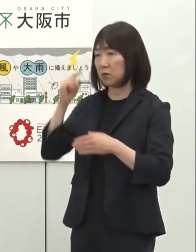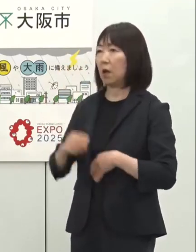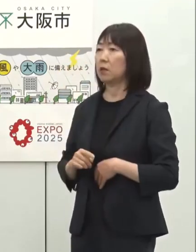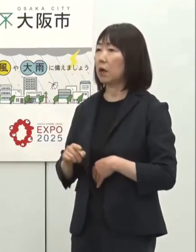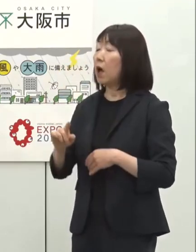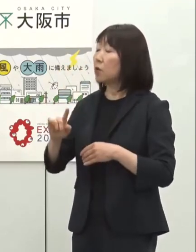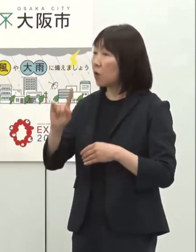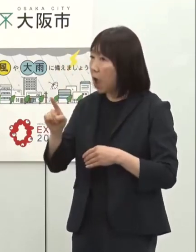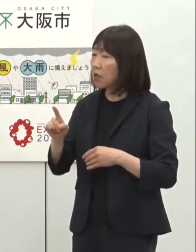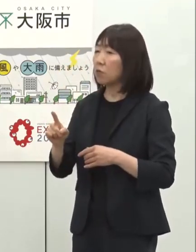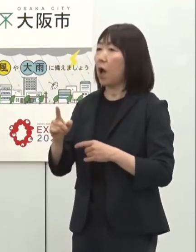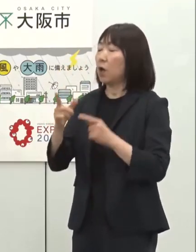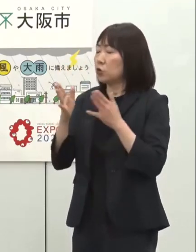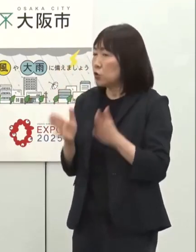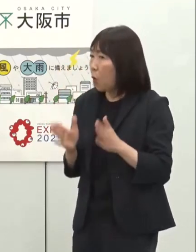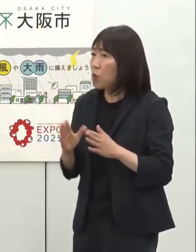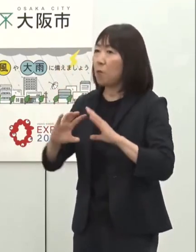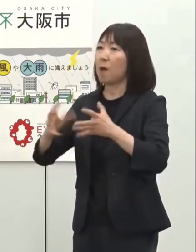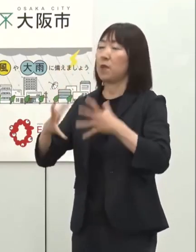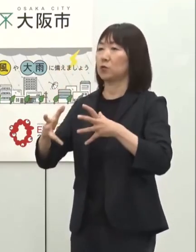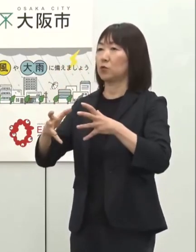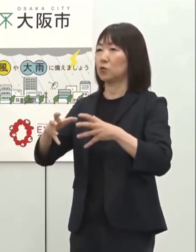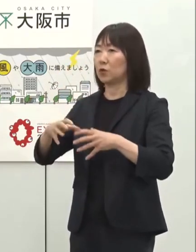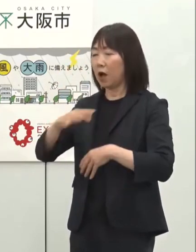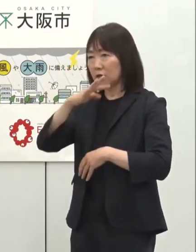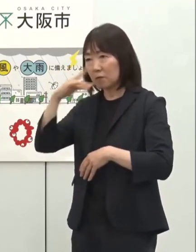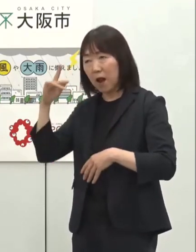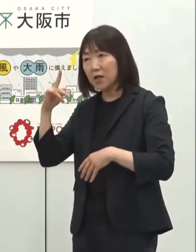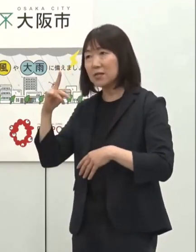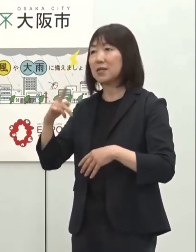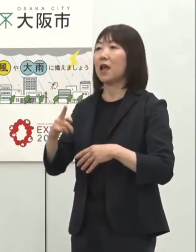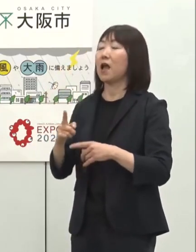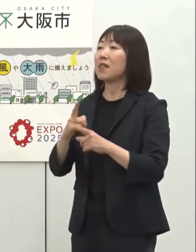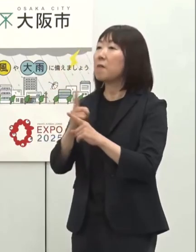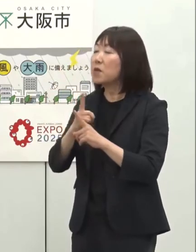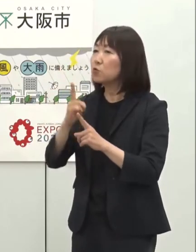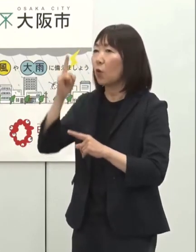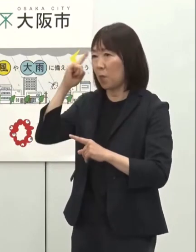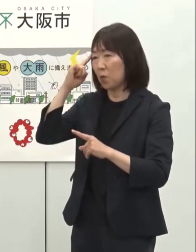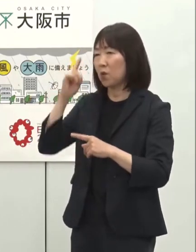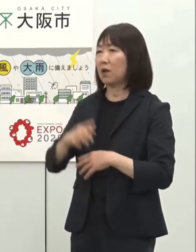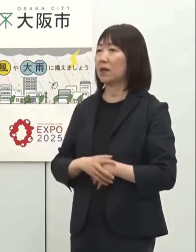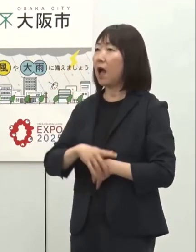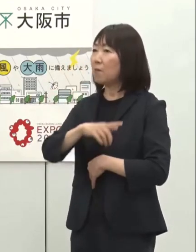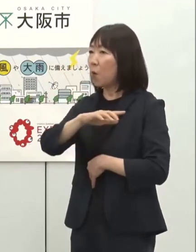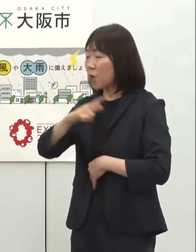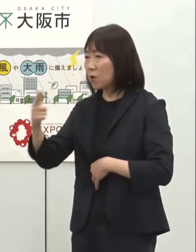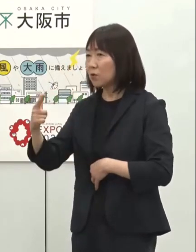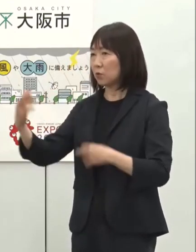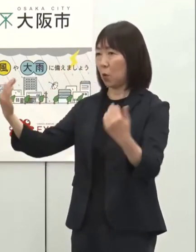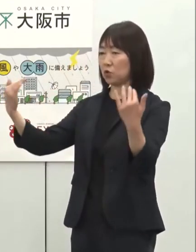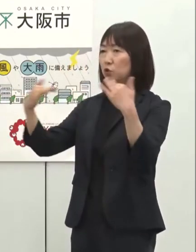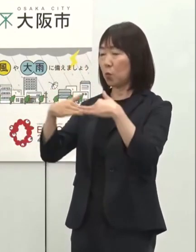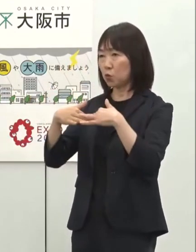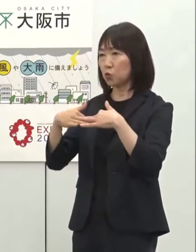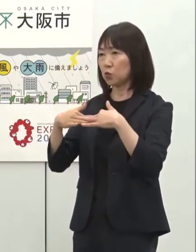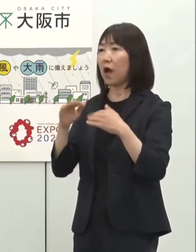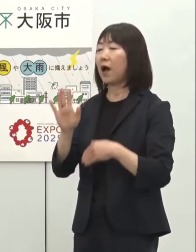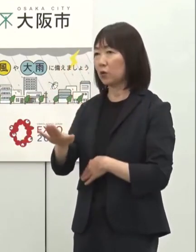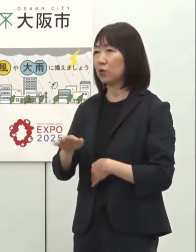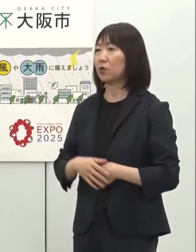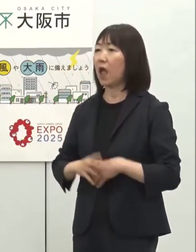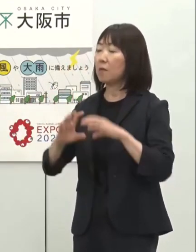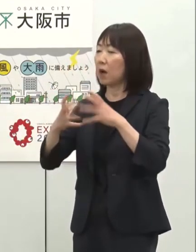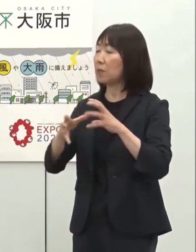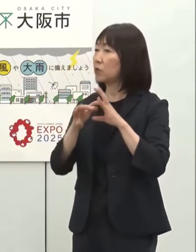タイミングだと思いますねもうあの日本どころか世界から大きくこう注目もいただける大きなタイミングですからあの万博に絡めたもの